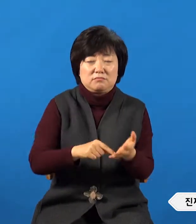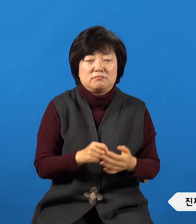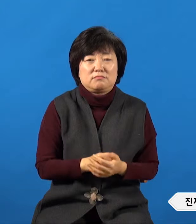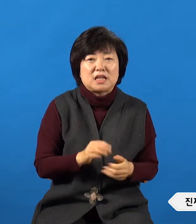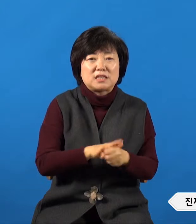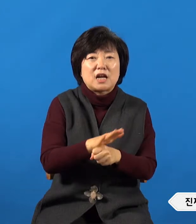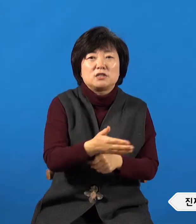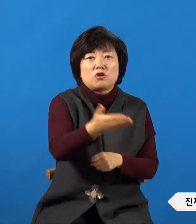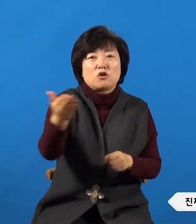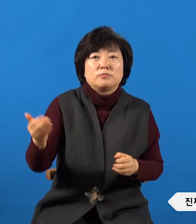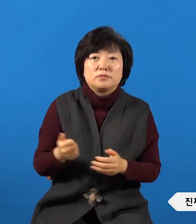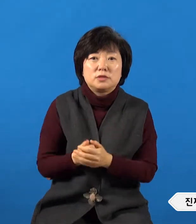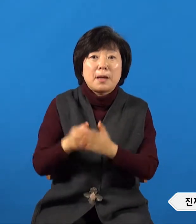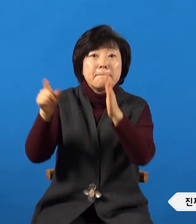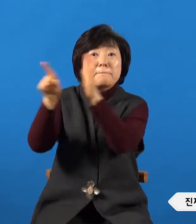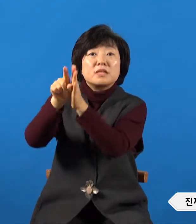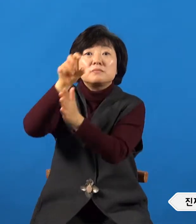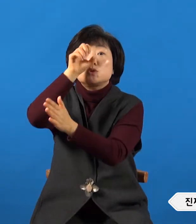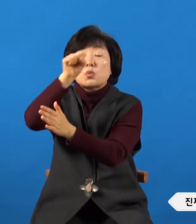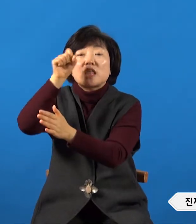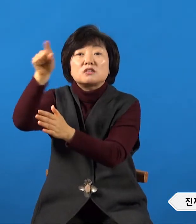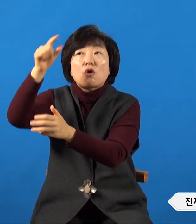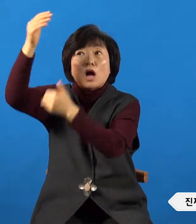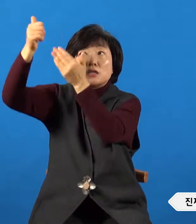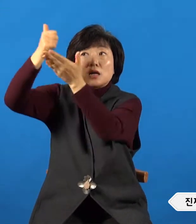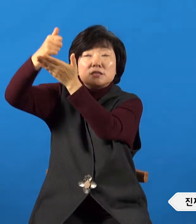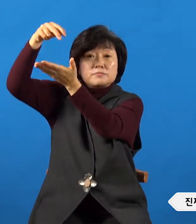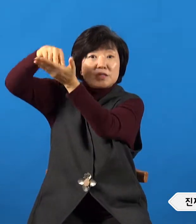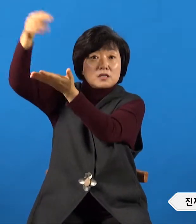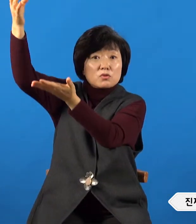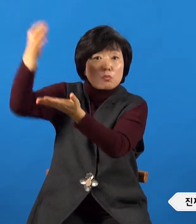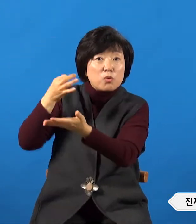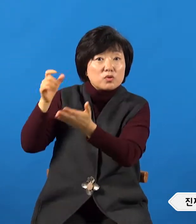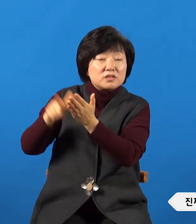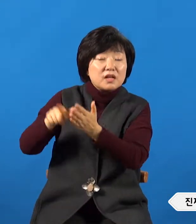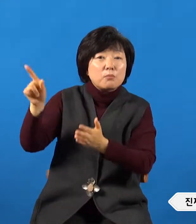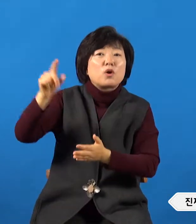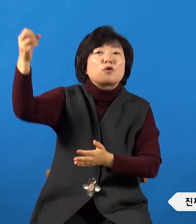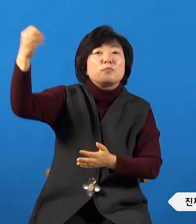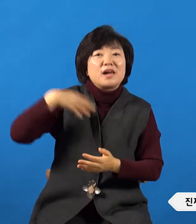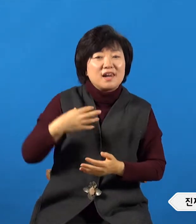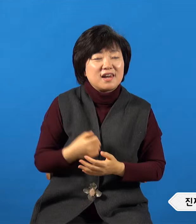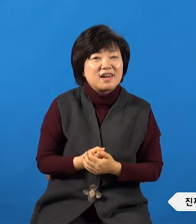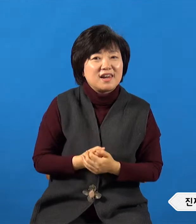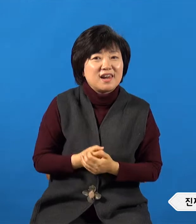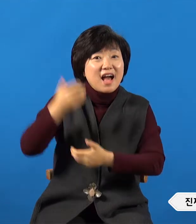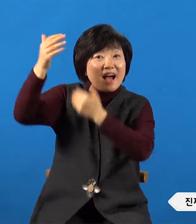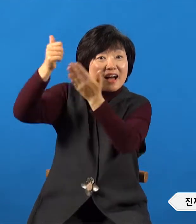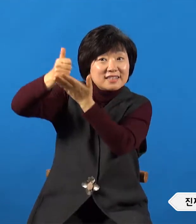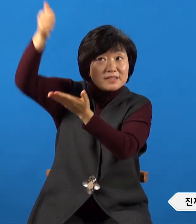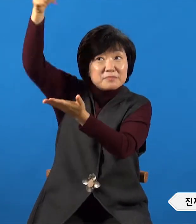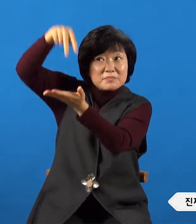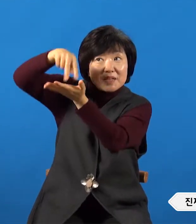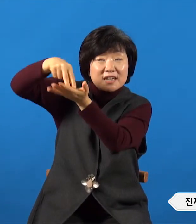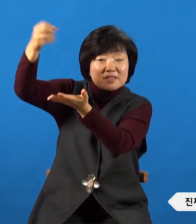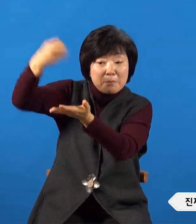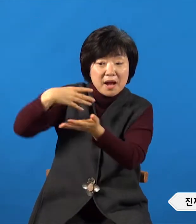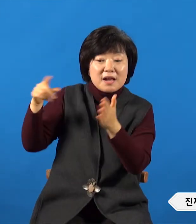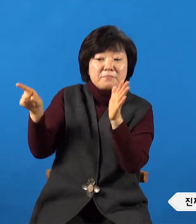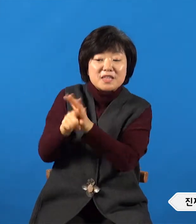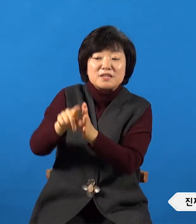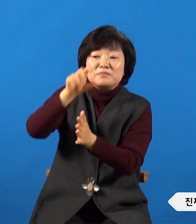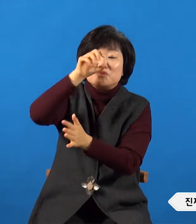때문입니다. 사랑하는 여러분, 믿음이 좋다는 걸 하나님이 보시면 무엇이라고 말씀하실까요? 하나님이 보시는